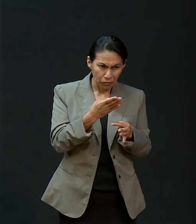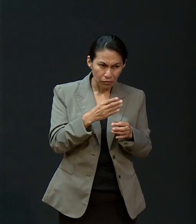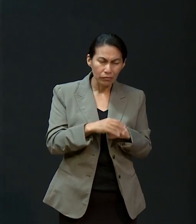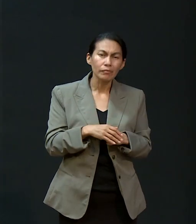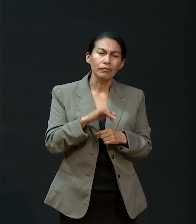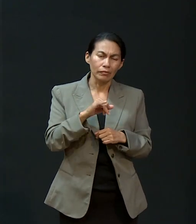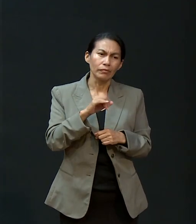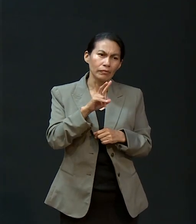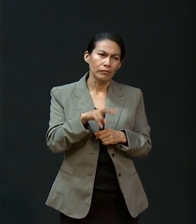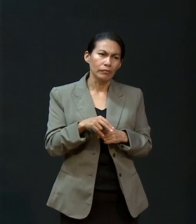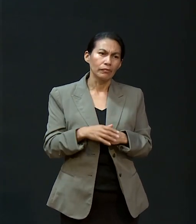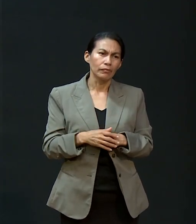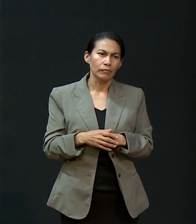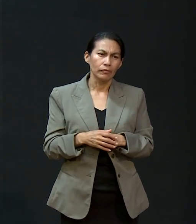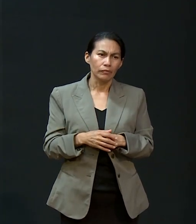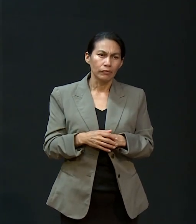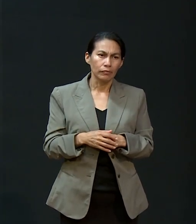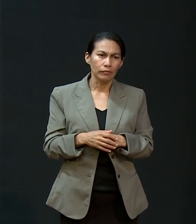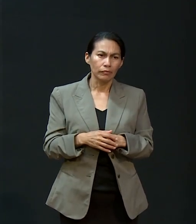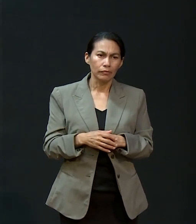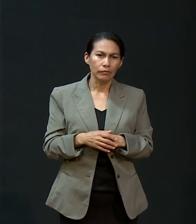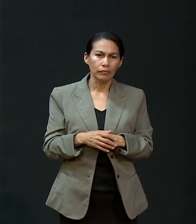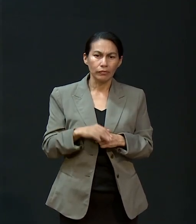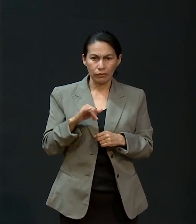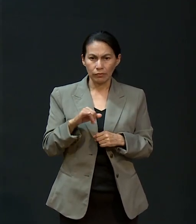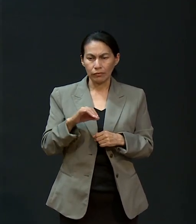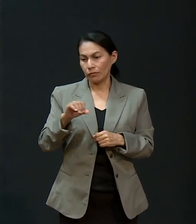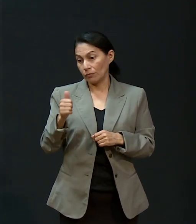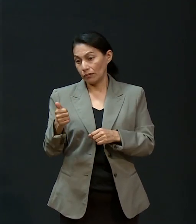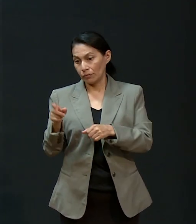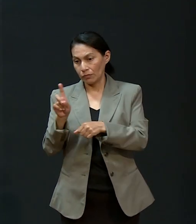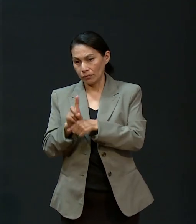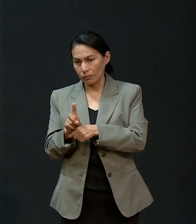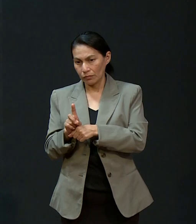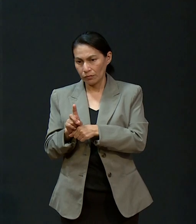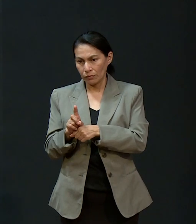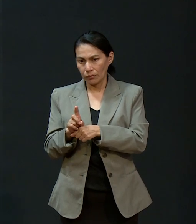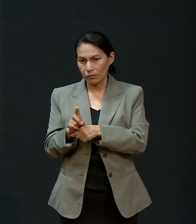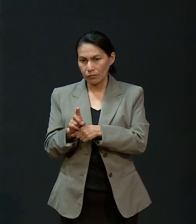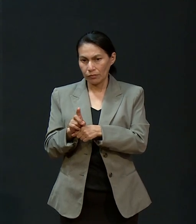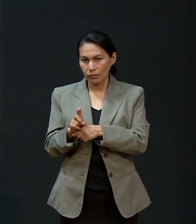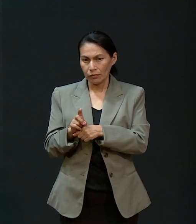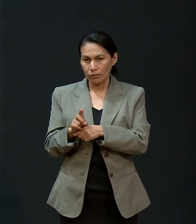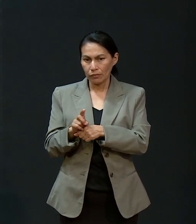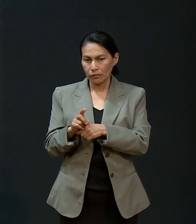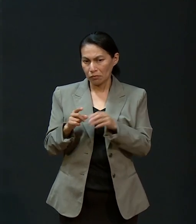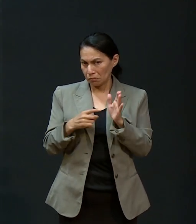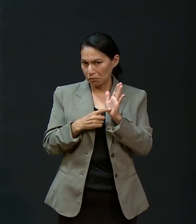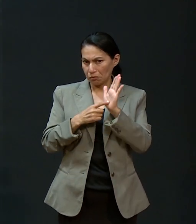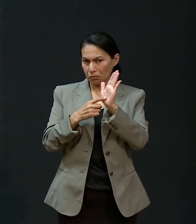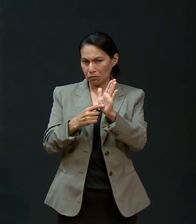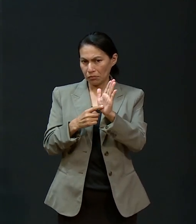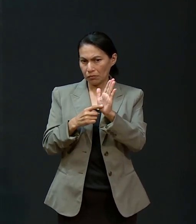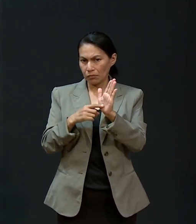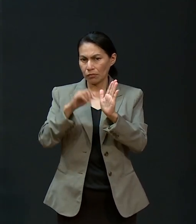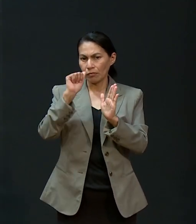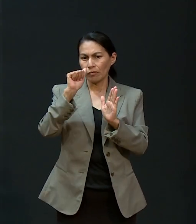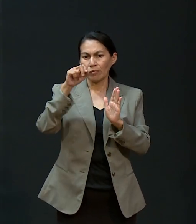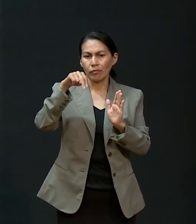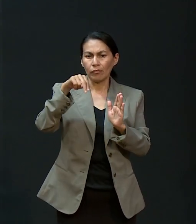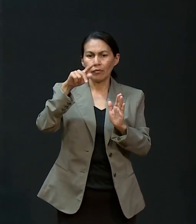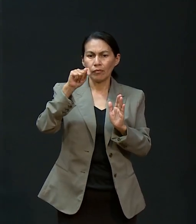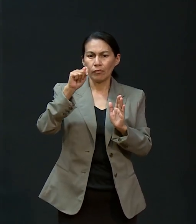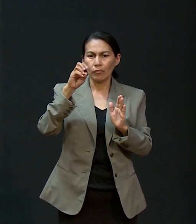vas bien. Así es. que está bien. Entonces eso fue una parte y después al día siguiente también me dicen que se iba a presentar en la Antología,